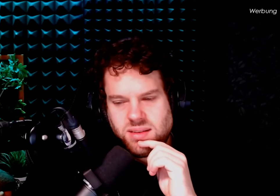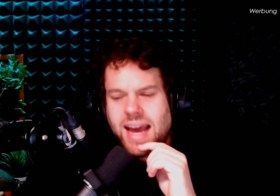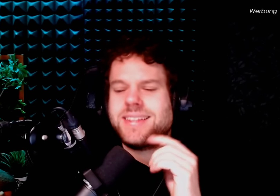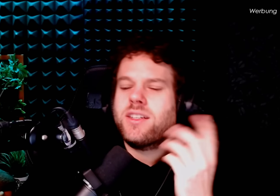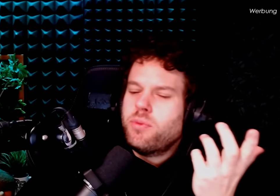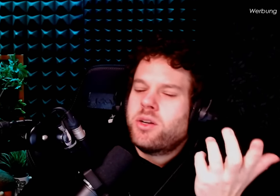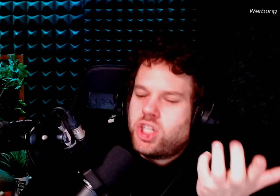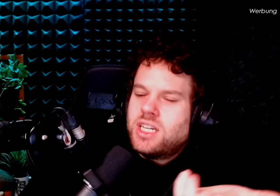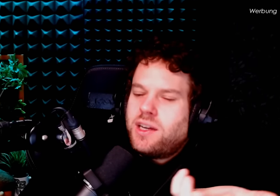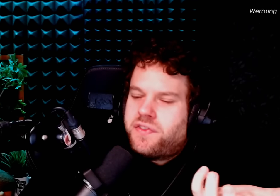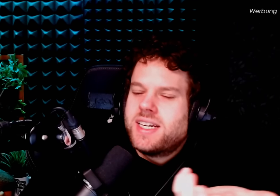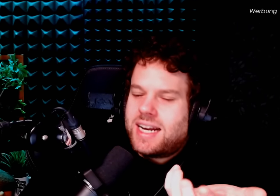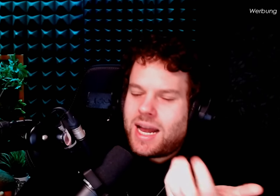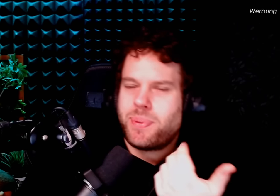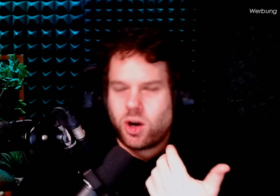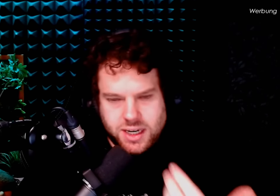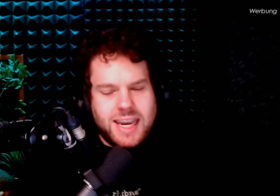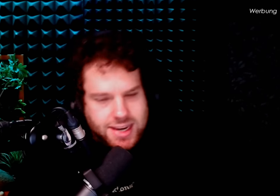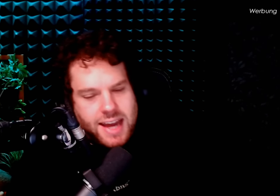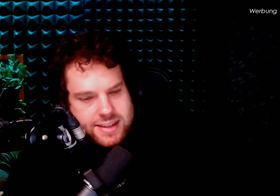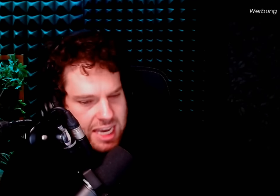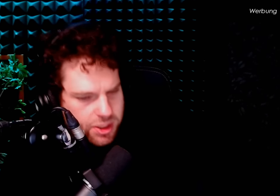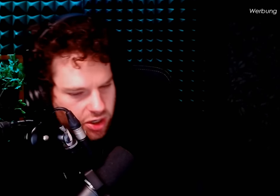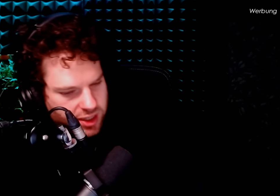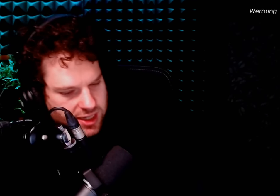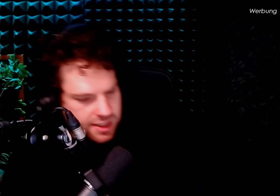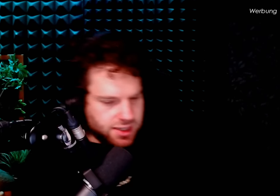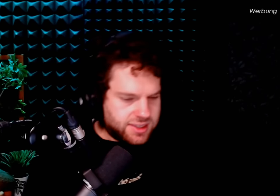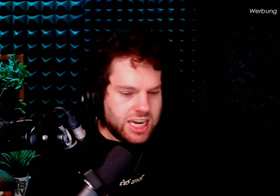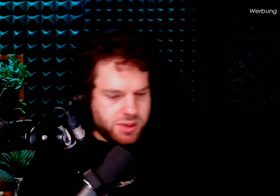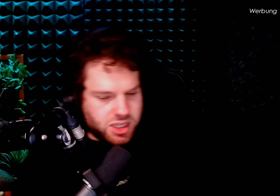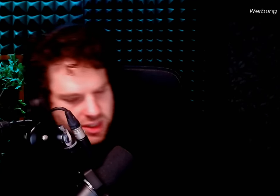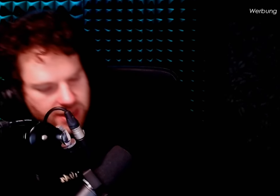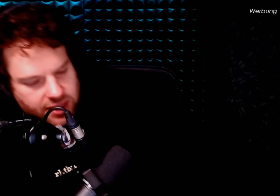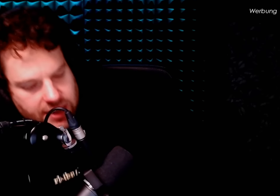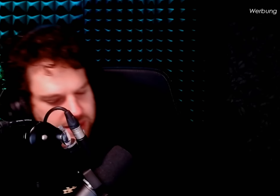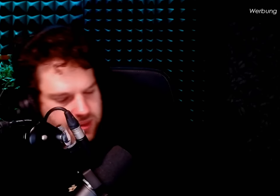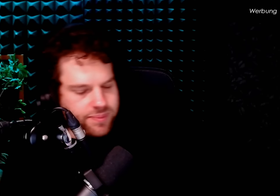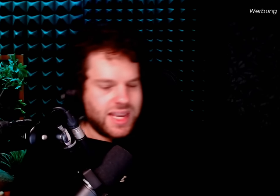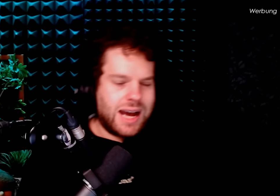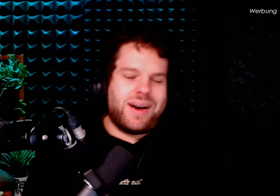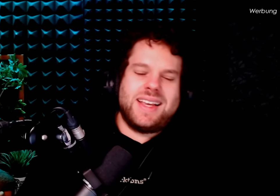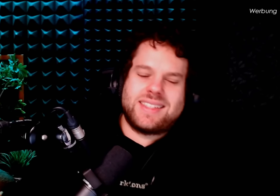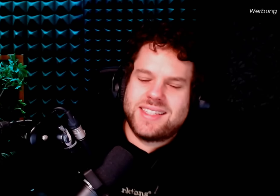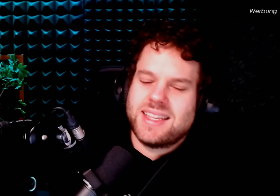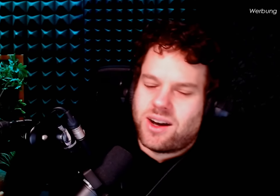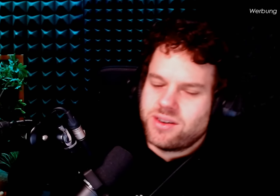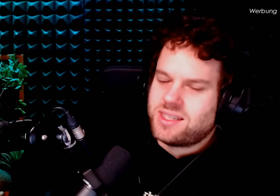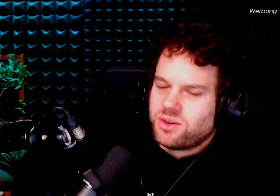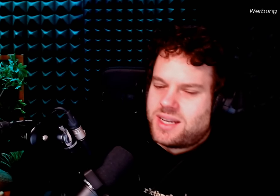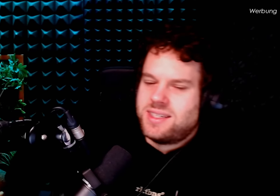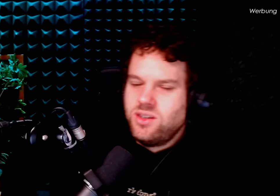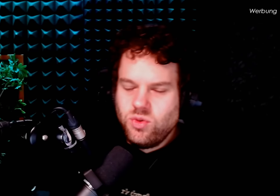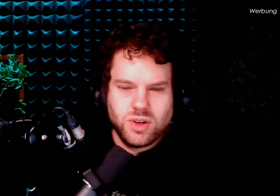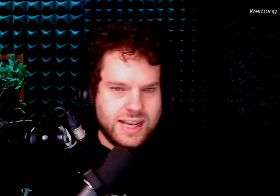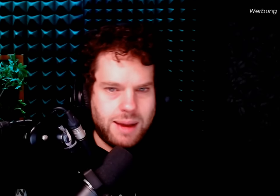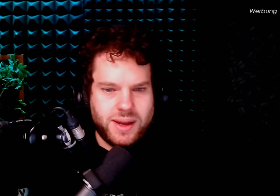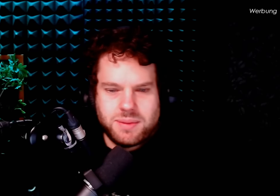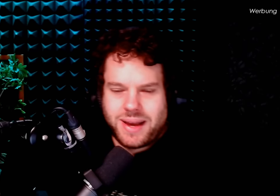Ja, es ist überdurchschnittlich viel Geklapper. Okay, ja, das gebe ich euch ja. Das gebe ich euch ja. Aber es ist ja jetzt auch nicht so, dass ich nur klapper. Ich